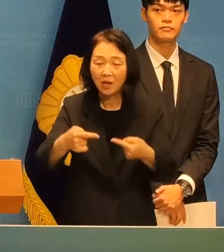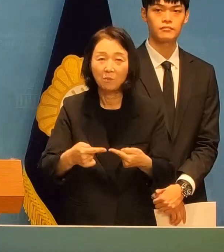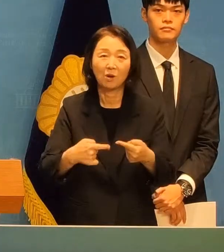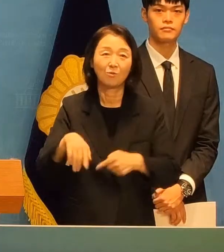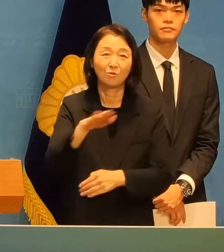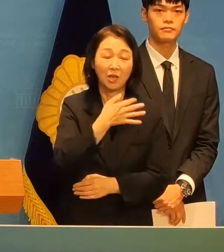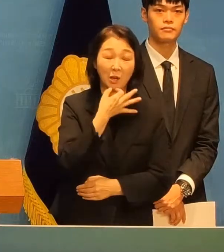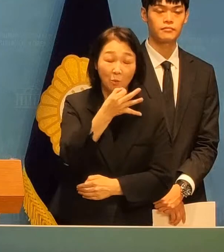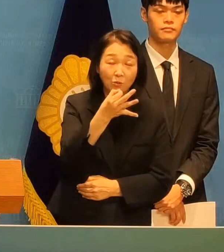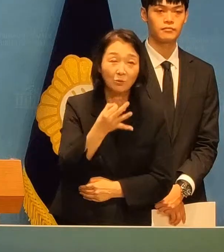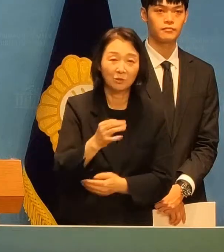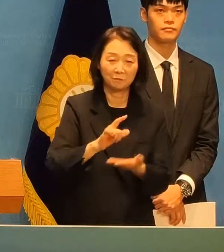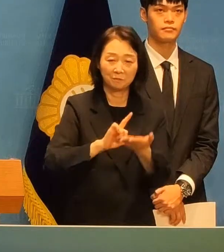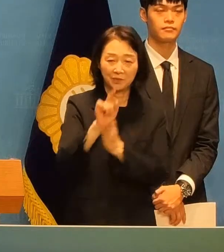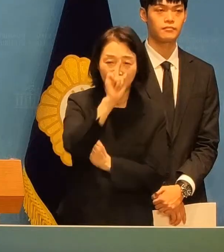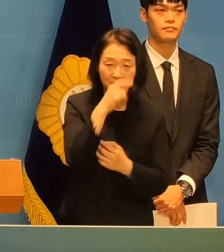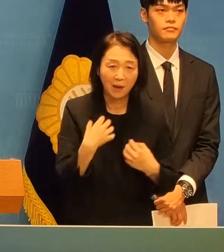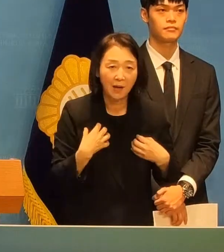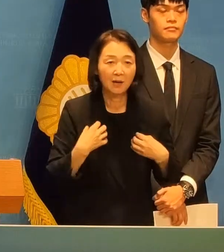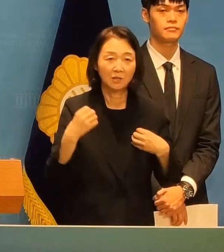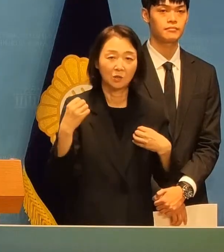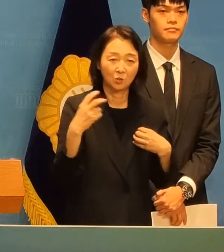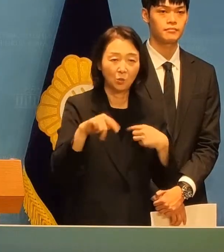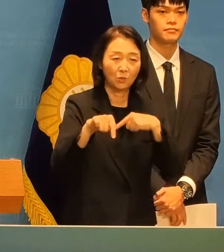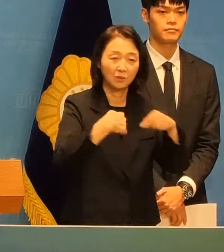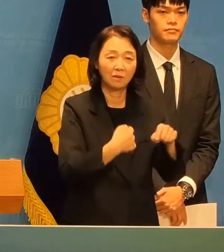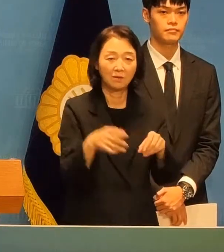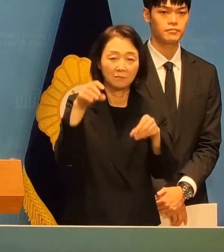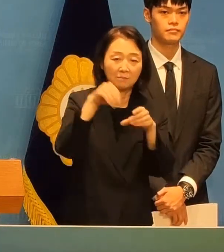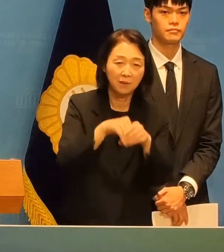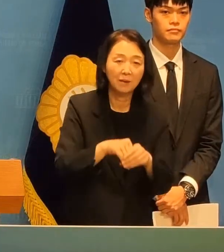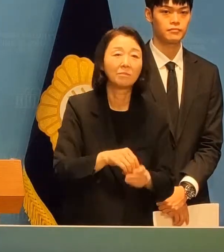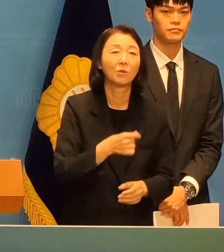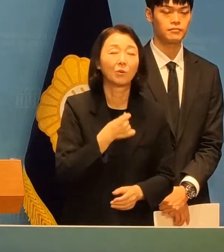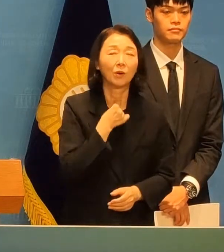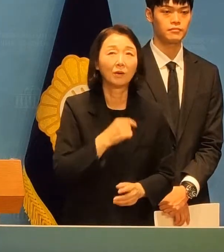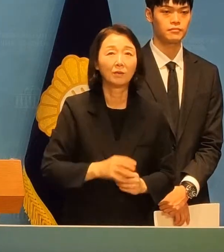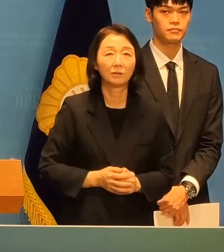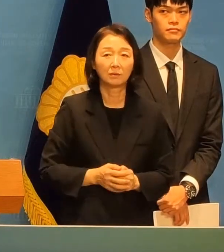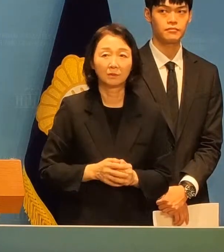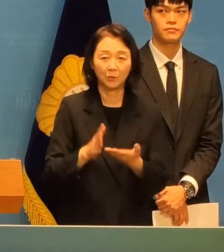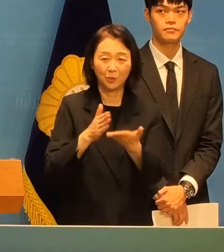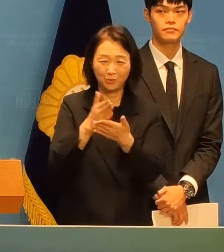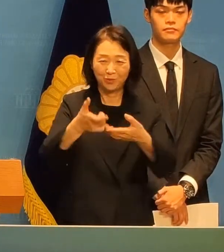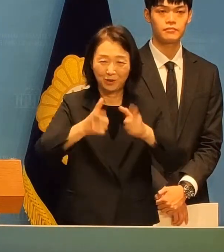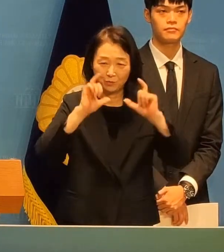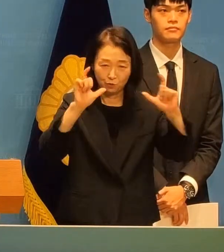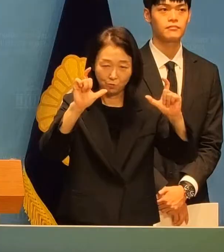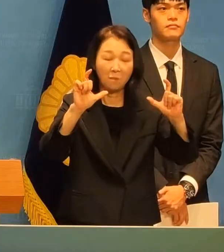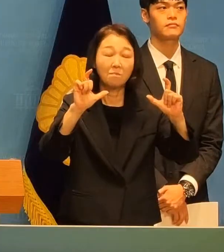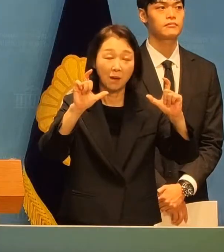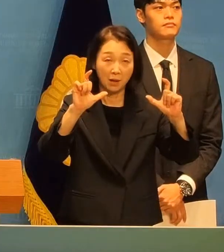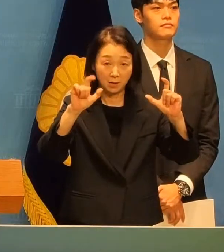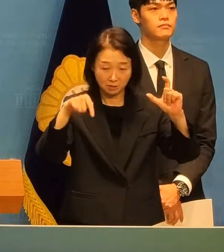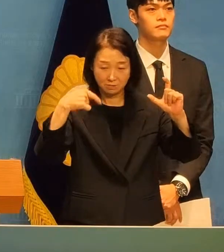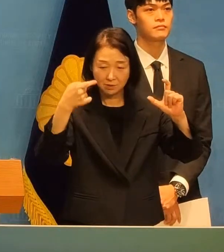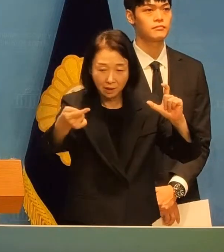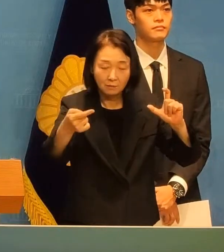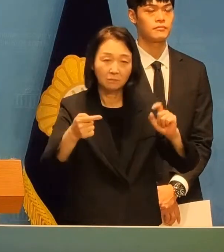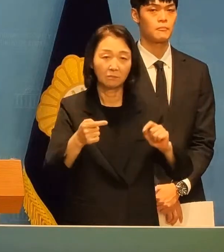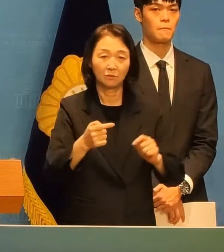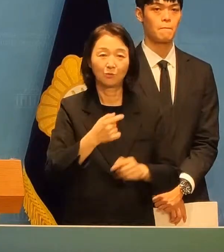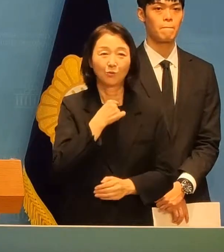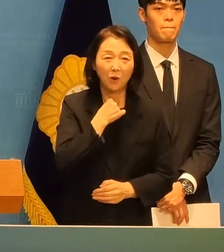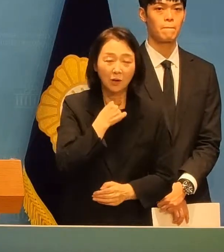국회와 각 지방의회에 울려 퍼지는 미래를 그려봅니다. 오늘 분과의 출범을 선언하는 것을 넘어 실질적으로 우리가 하고자 하는